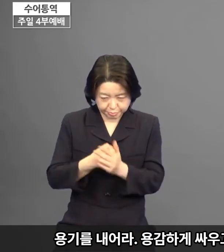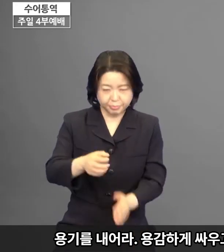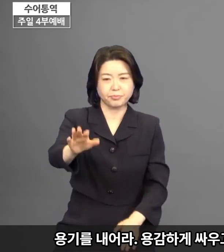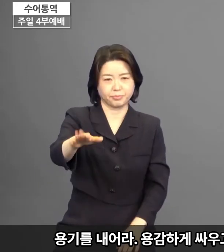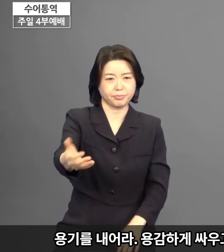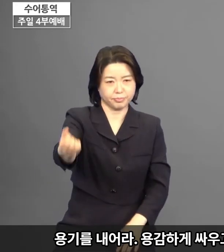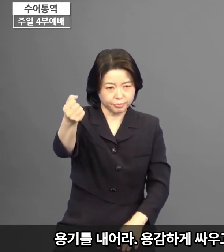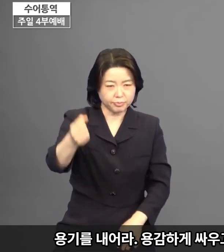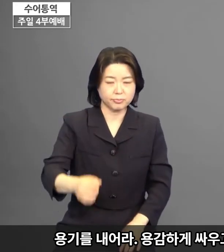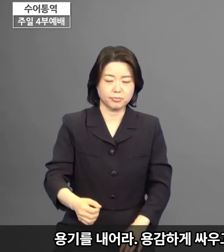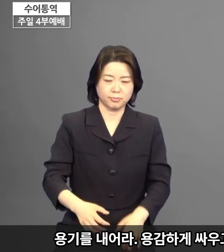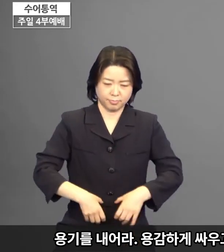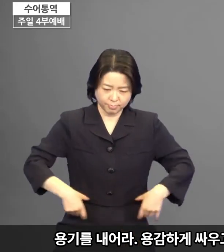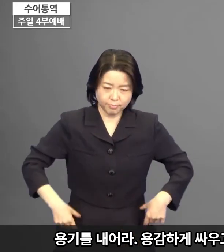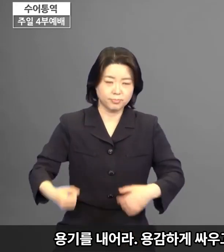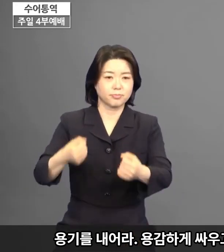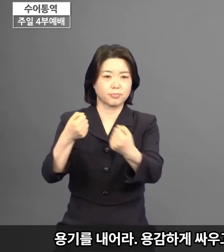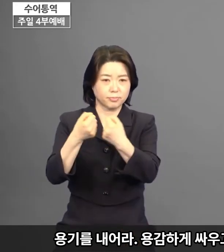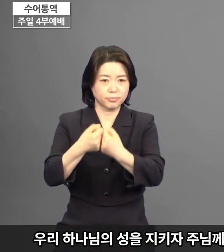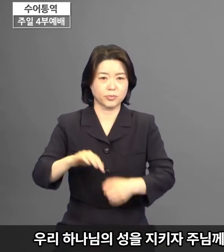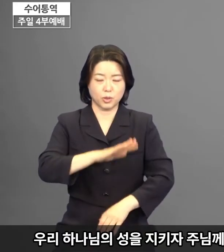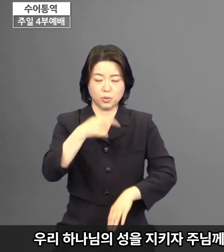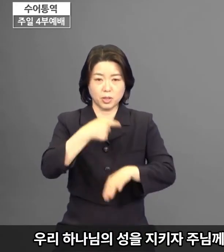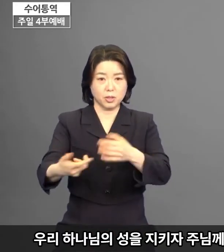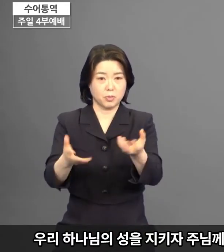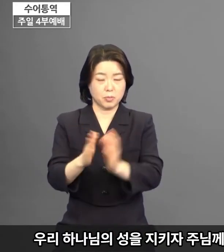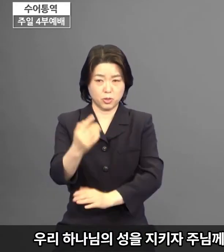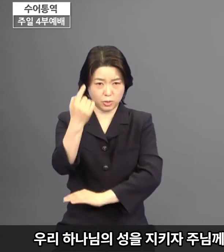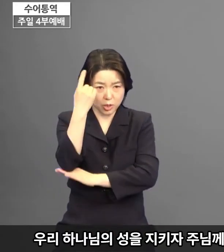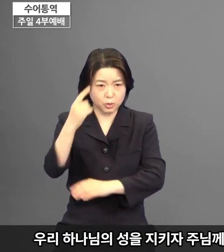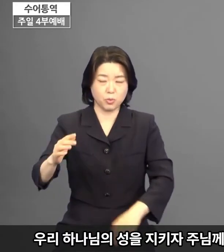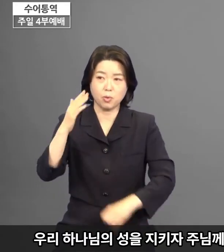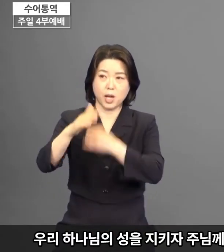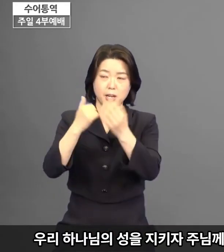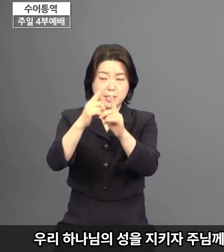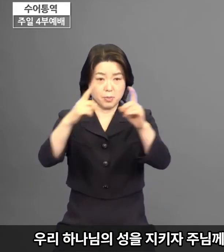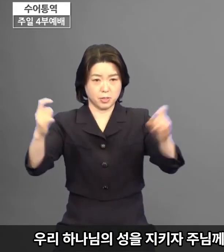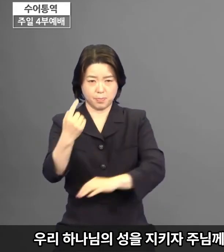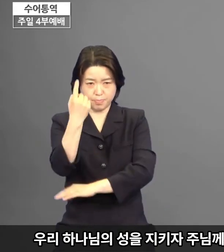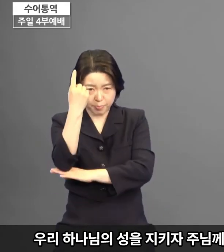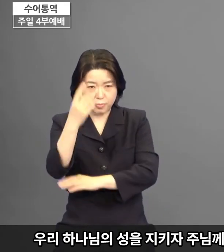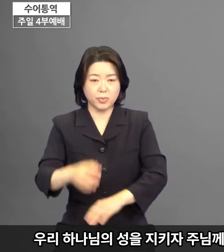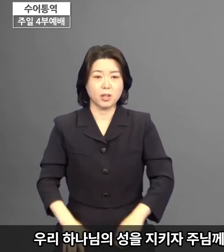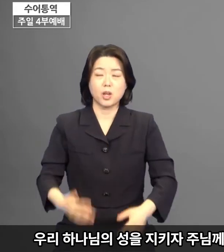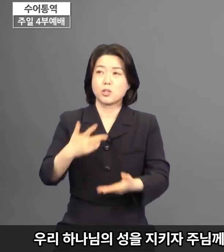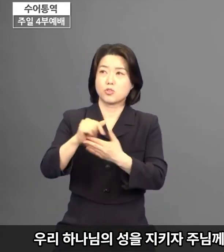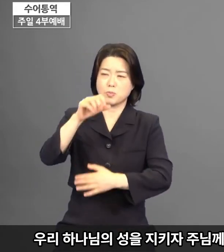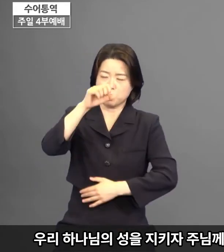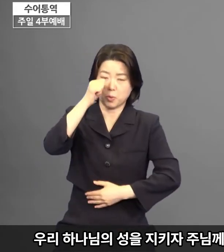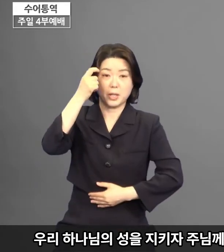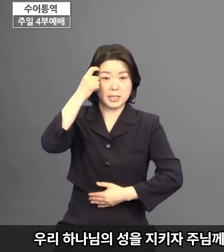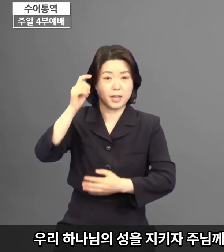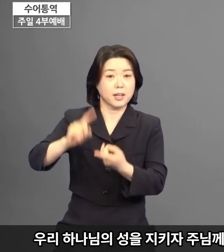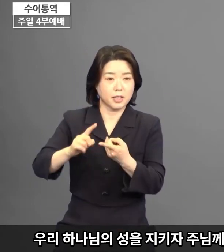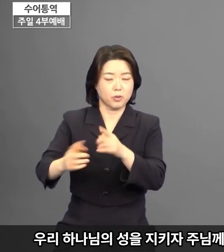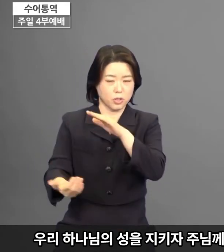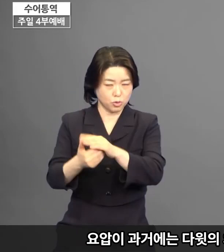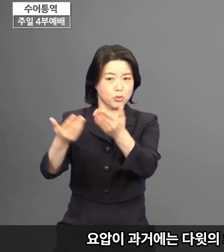용기를 내어라. 용감하게 싸워서 우리가 우리 민족을 지키고 우리 하나님의 성읍을 지키자. 주님께서 좋게 여기신 대로 이루어 주실